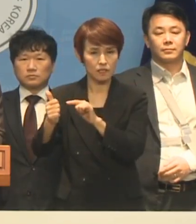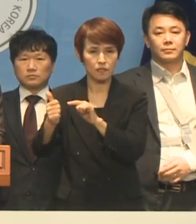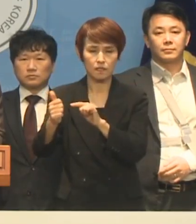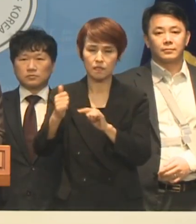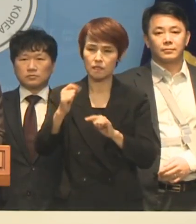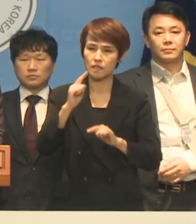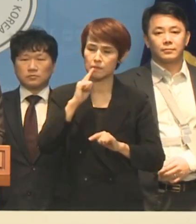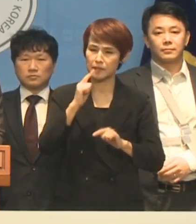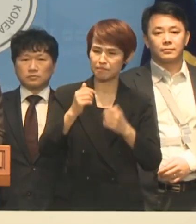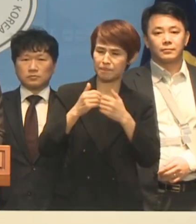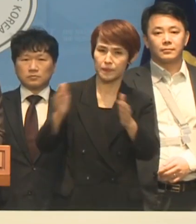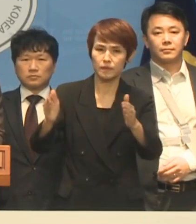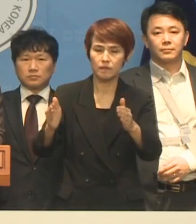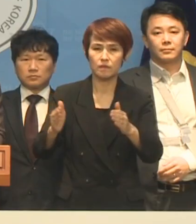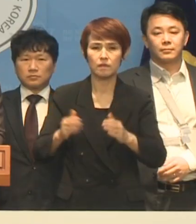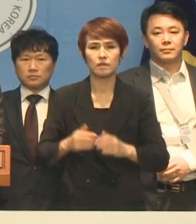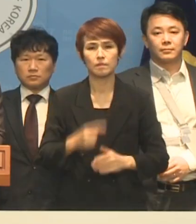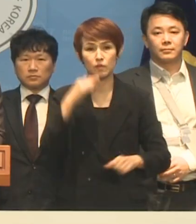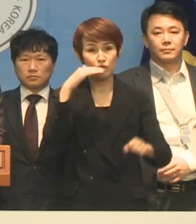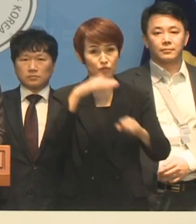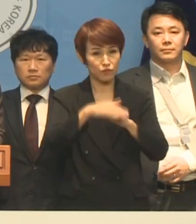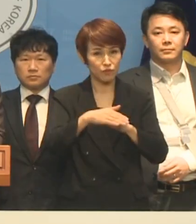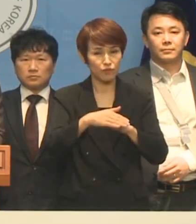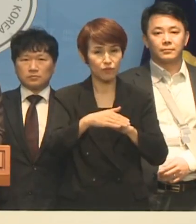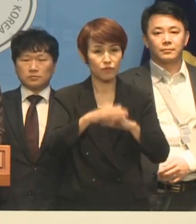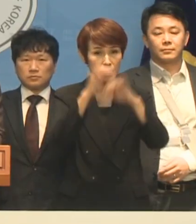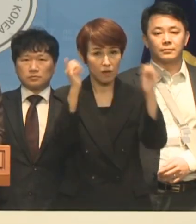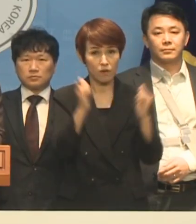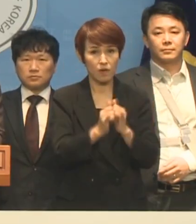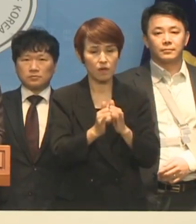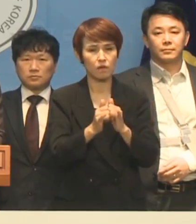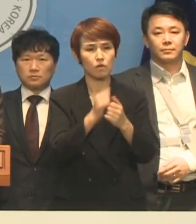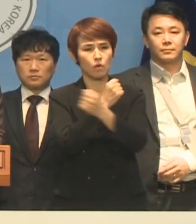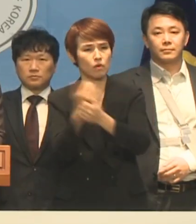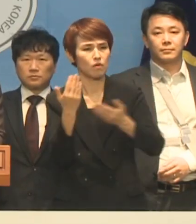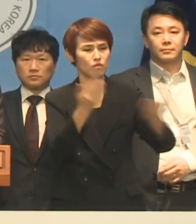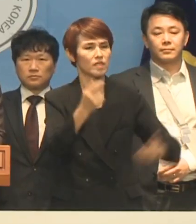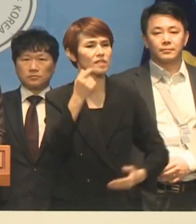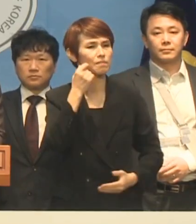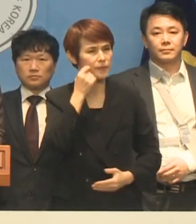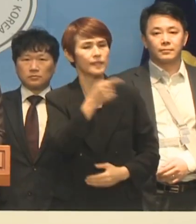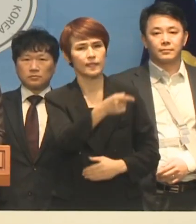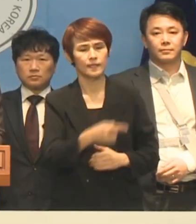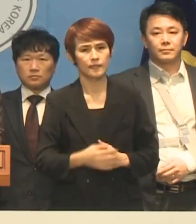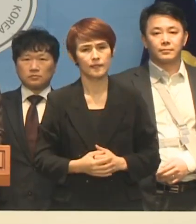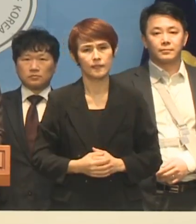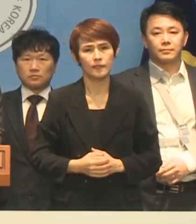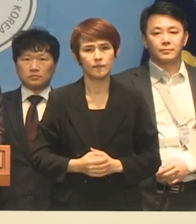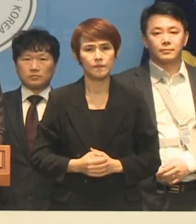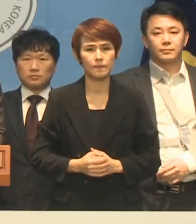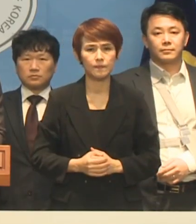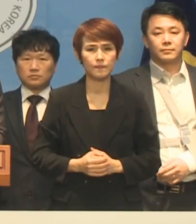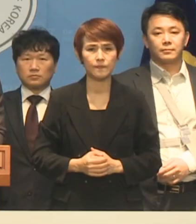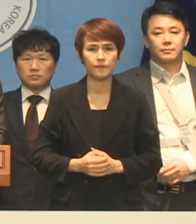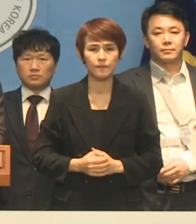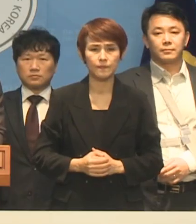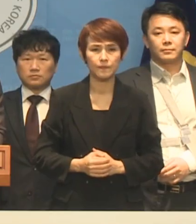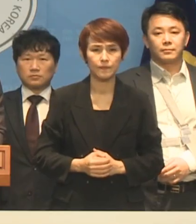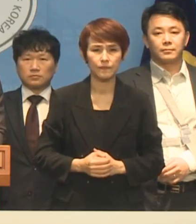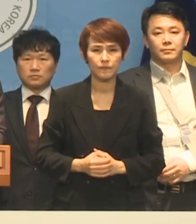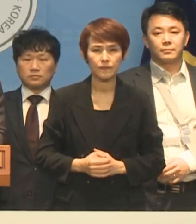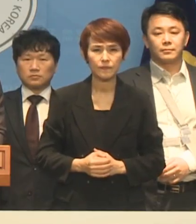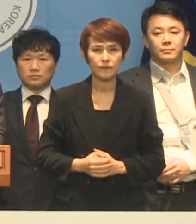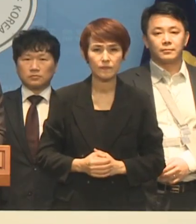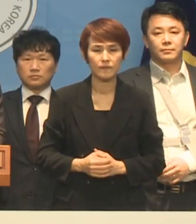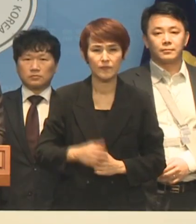모욕이자 민주사회에서는 절대로 용납할 수 없는 위험한 발상입니다. 이는